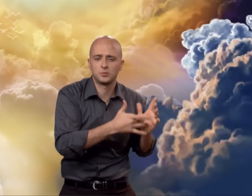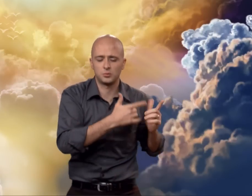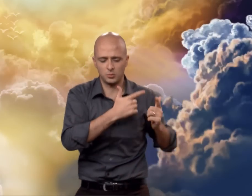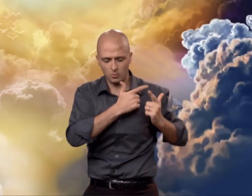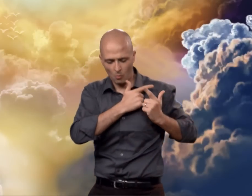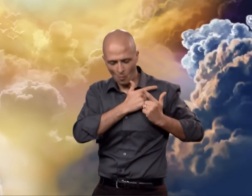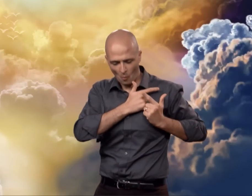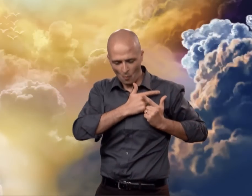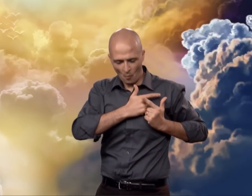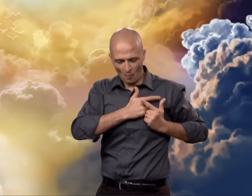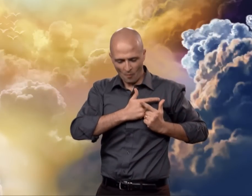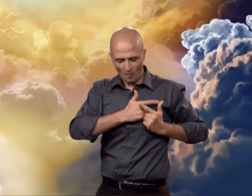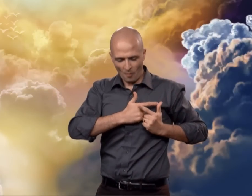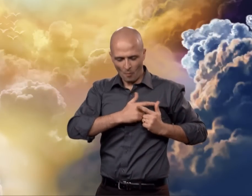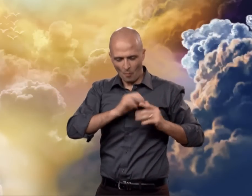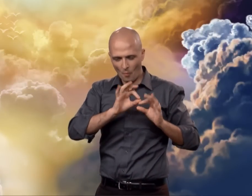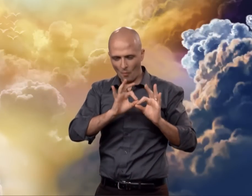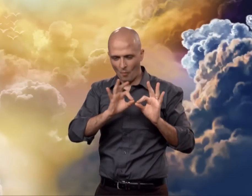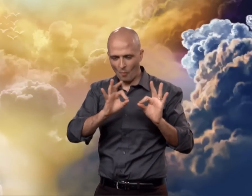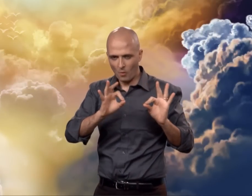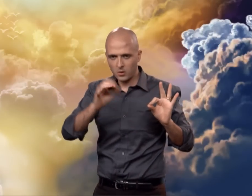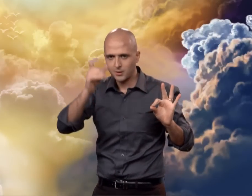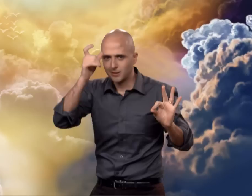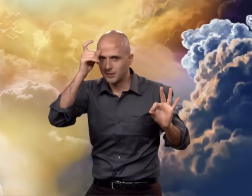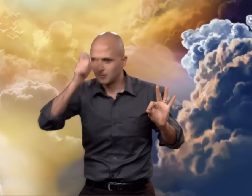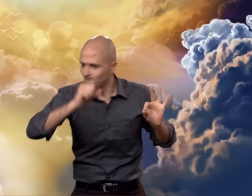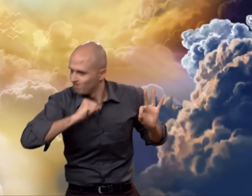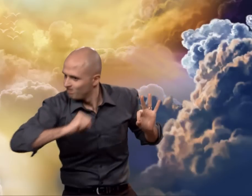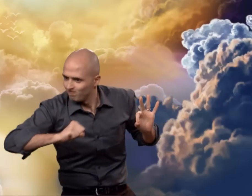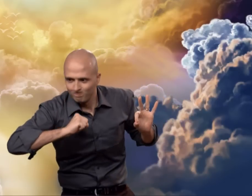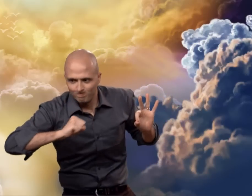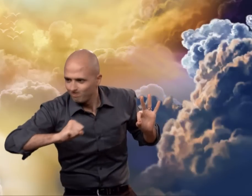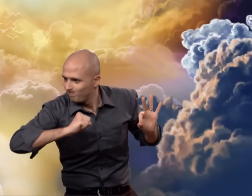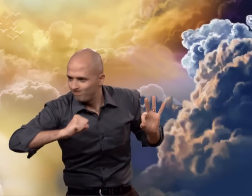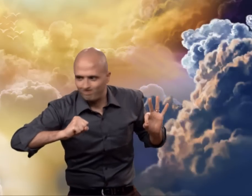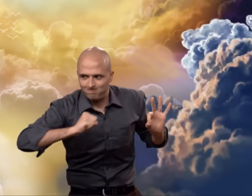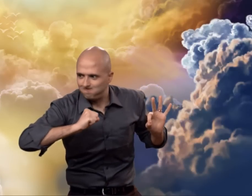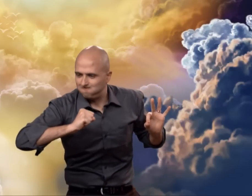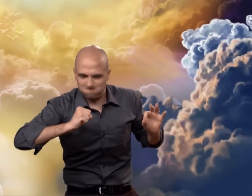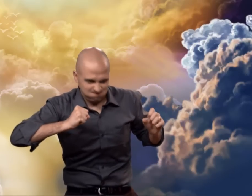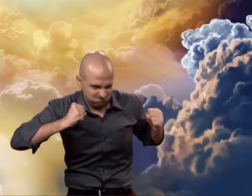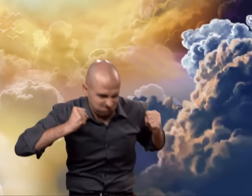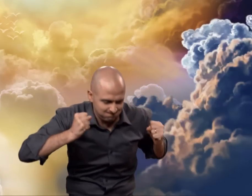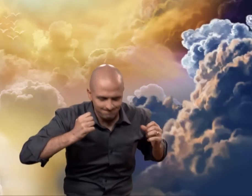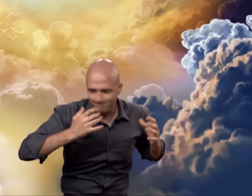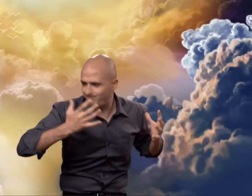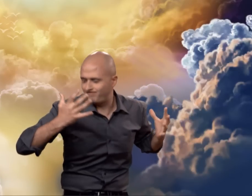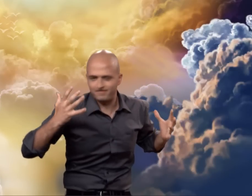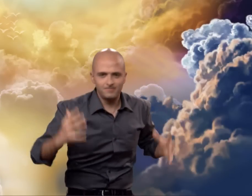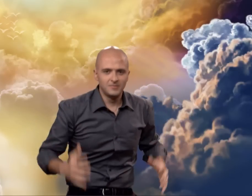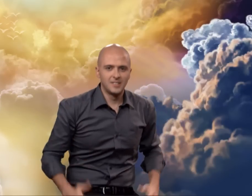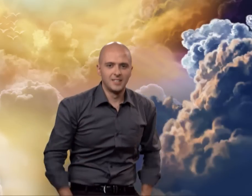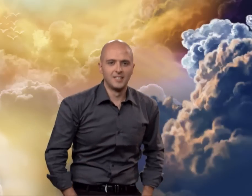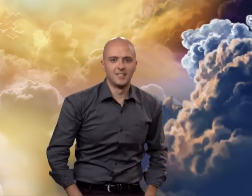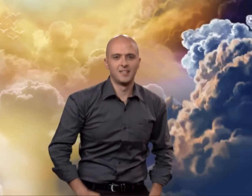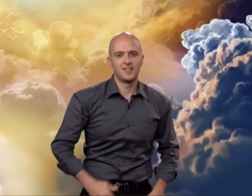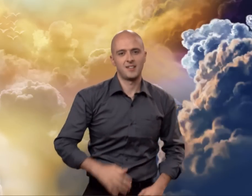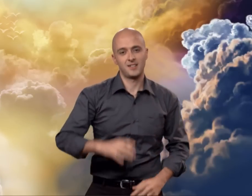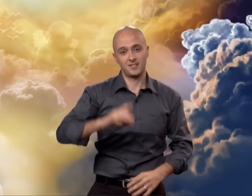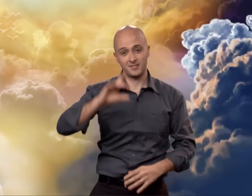sobre eles. Mas aqueles que não receberam o perdão através de arrependimento e fé receberão o salário do pecado,